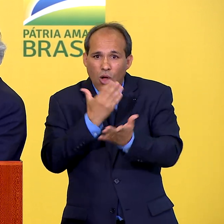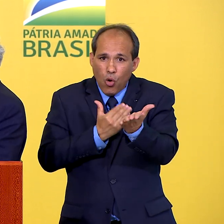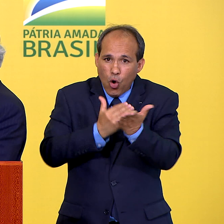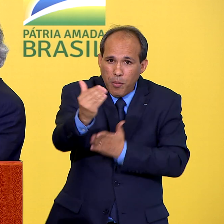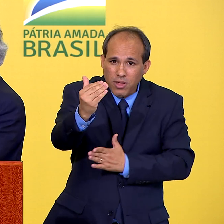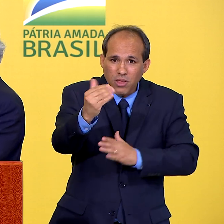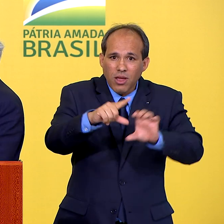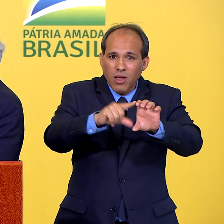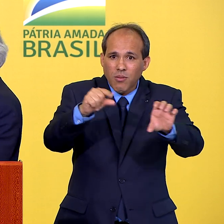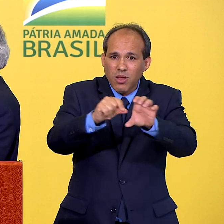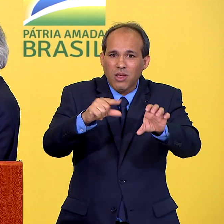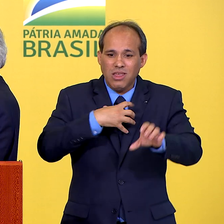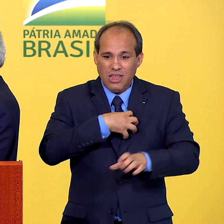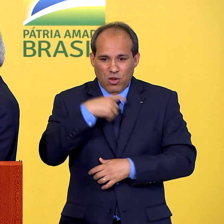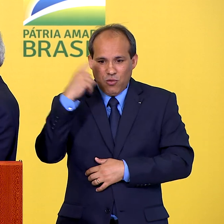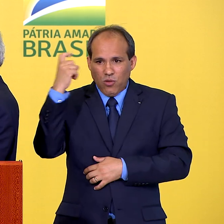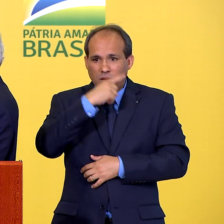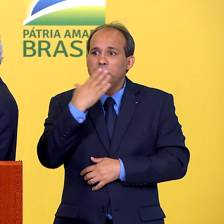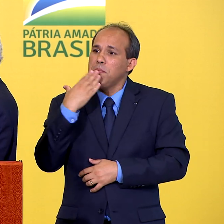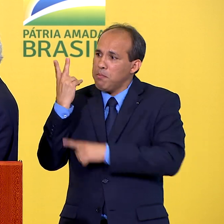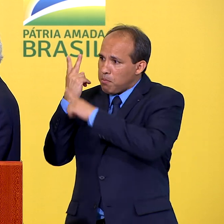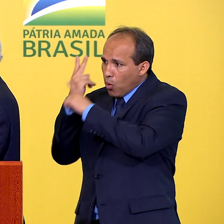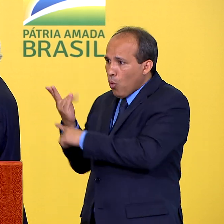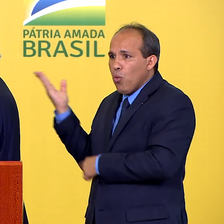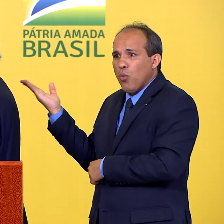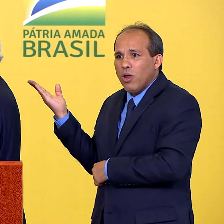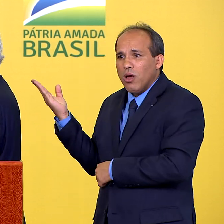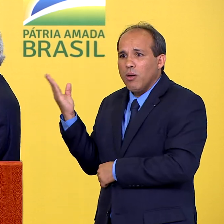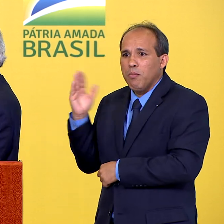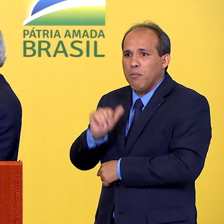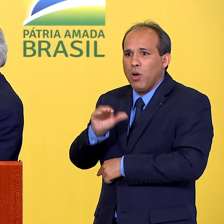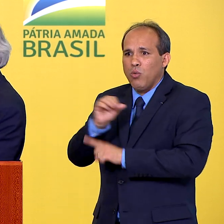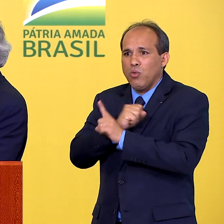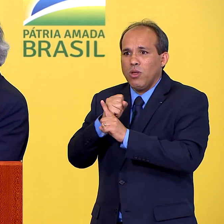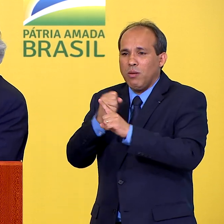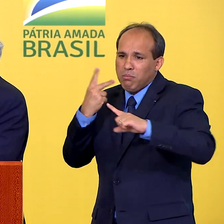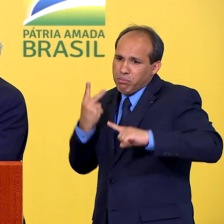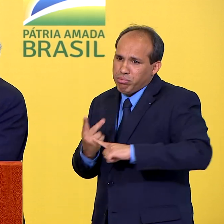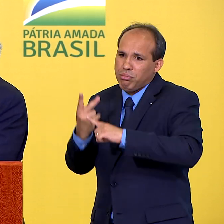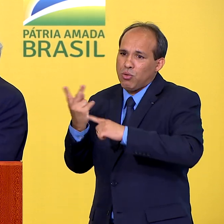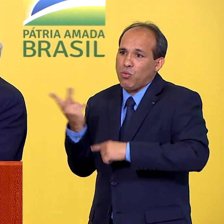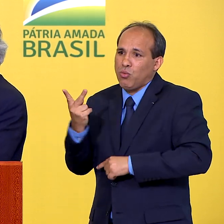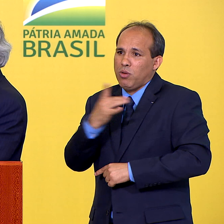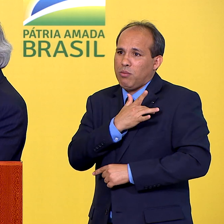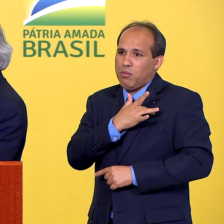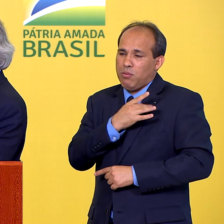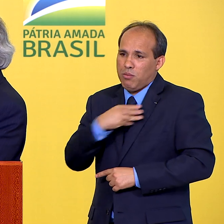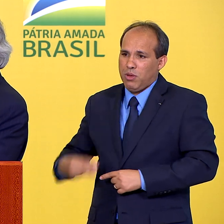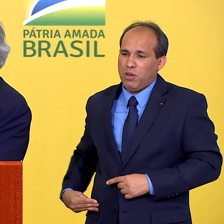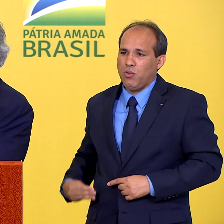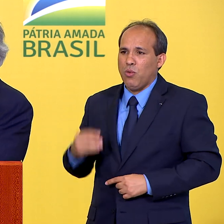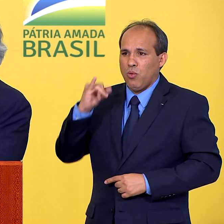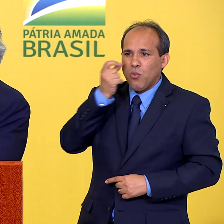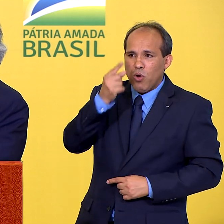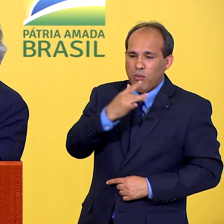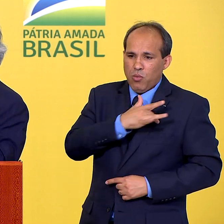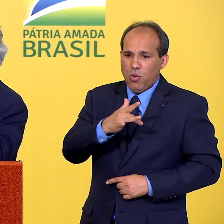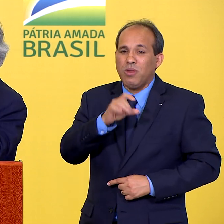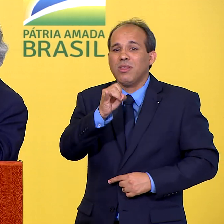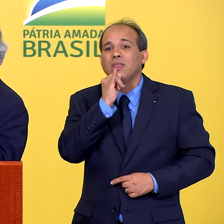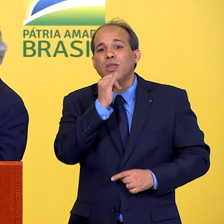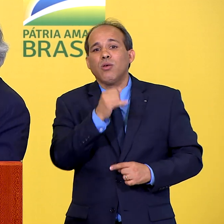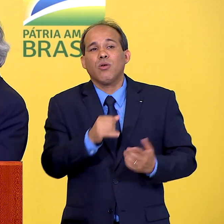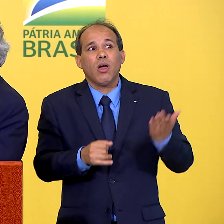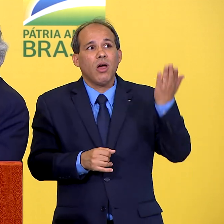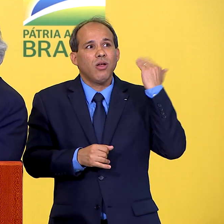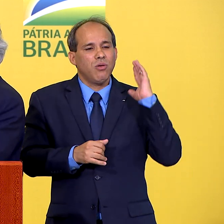a empreender e está com dificuldades, pega a nossa rampa de ascensão social do ministro Onyx, do ministro João Roma. Se você já estava, entre aspas,